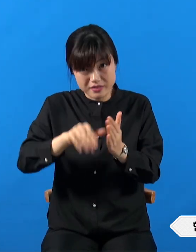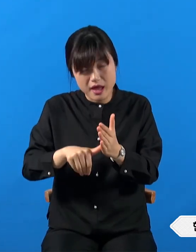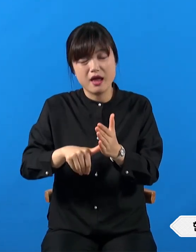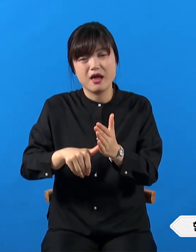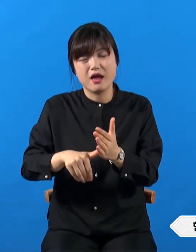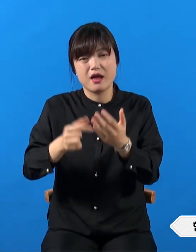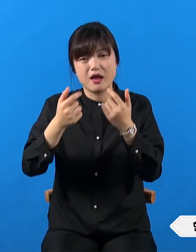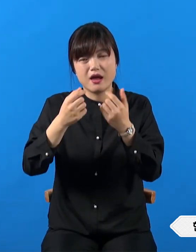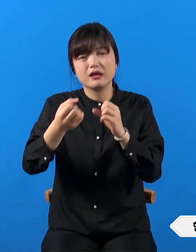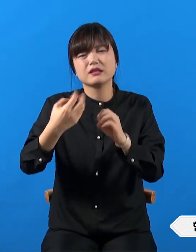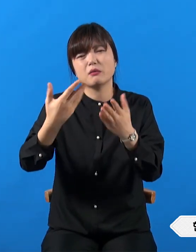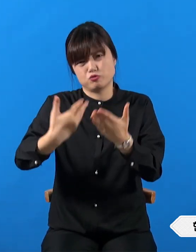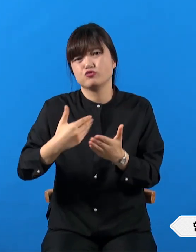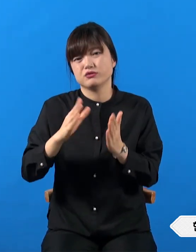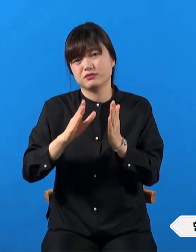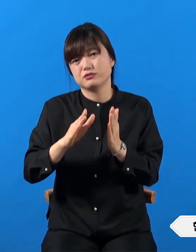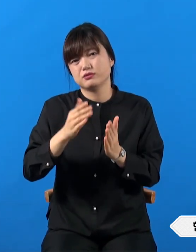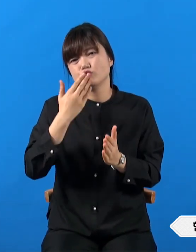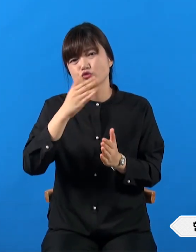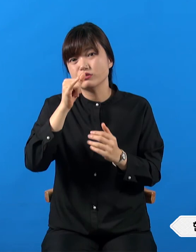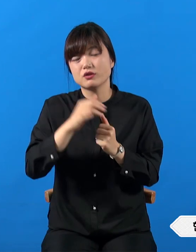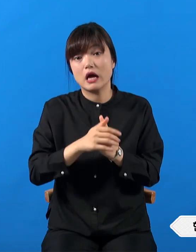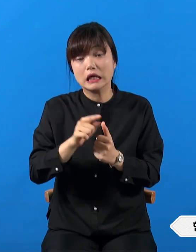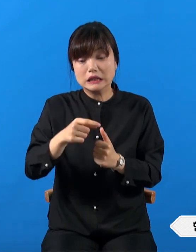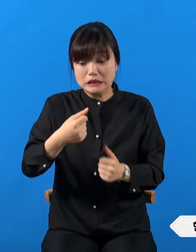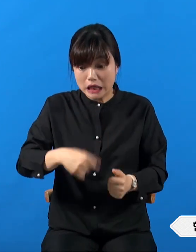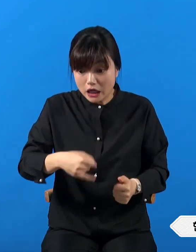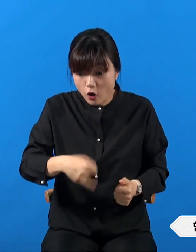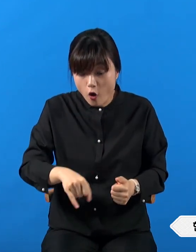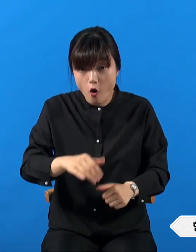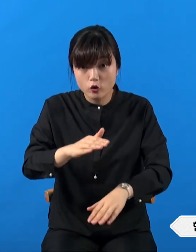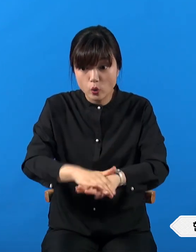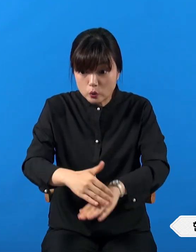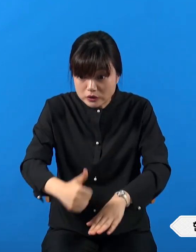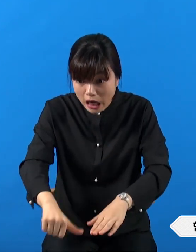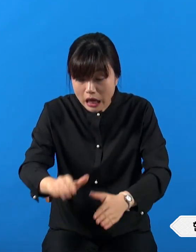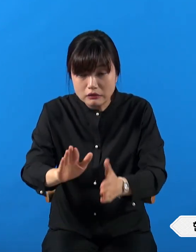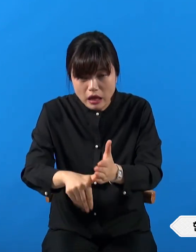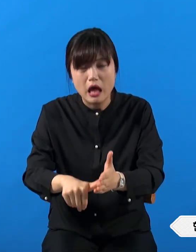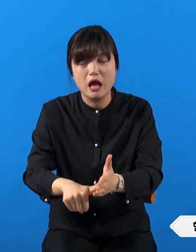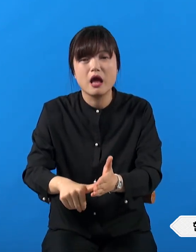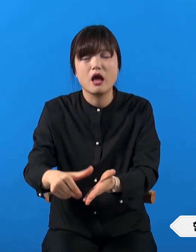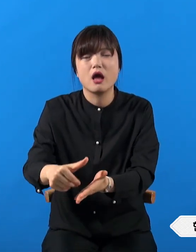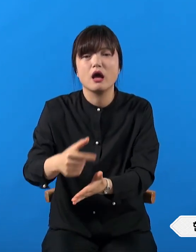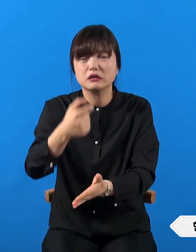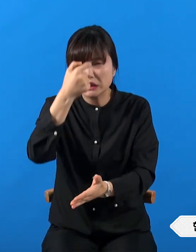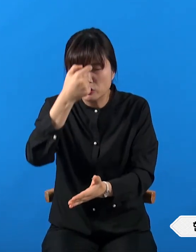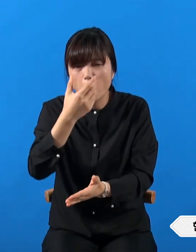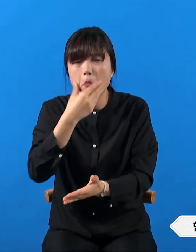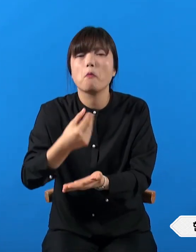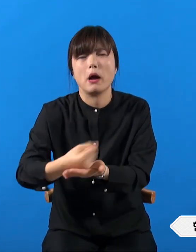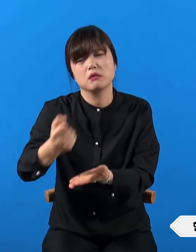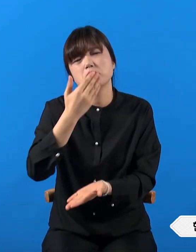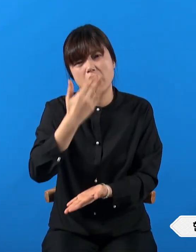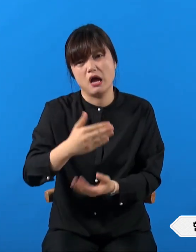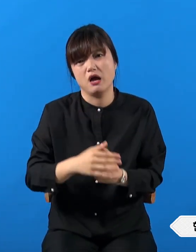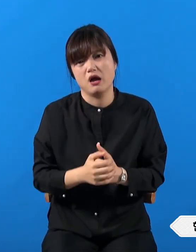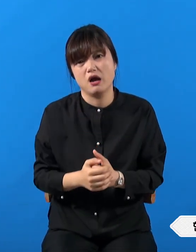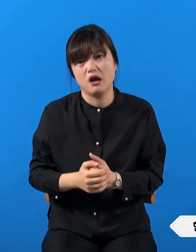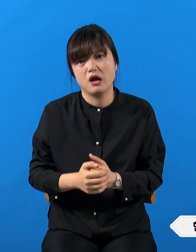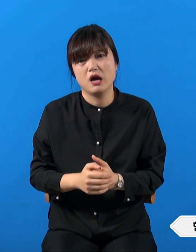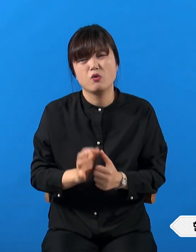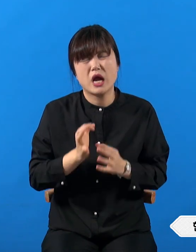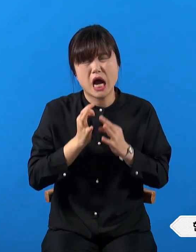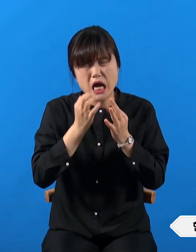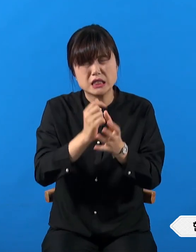때에 나타날 수도 있습니다. 자식의 자식 때에 나타날 수도 있습니다. 우리가